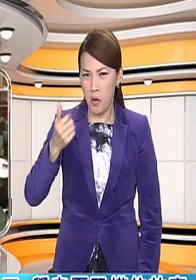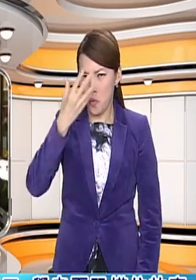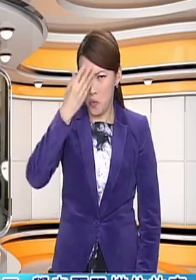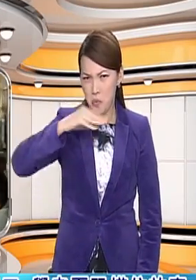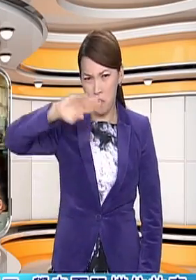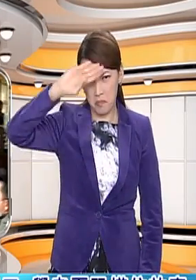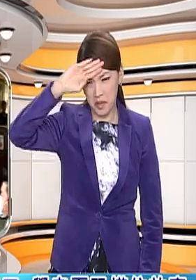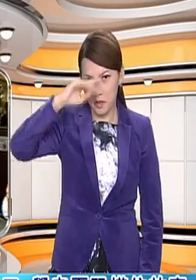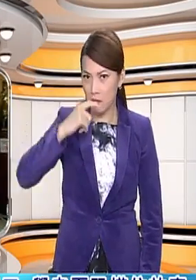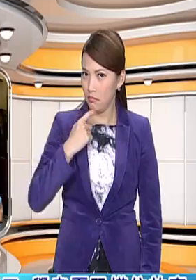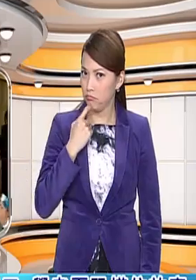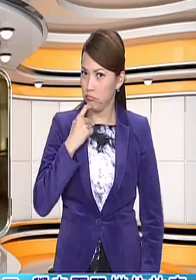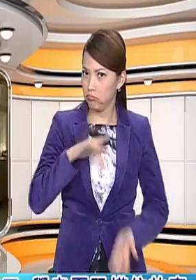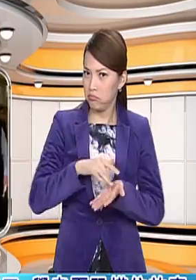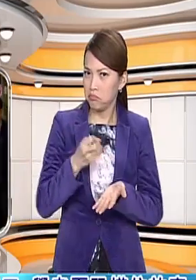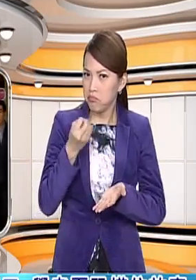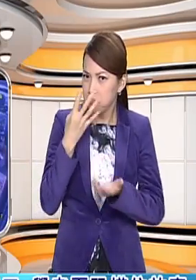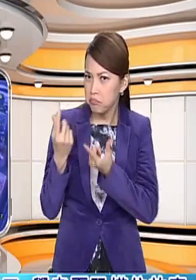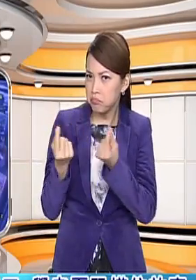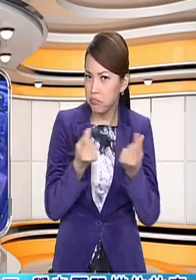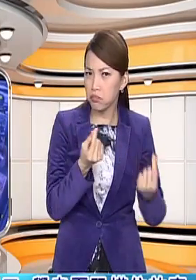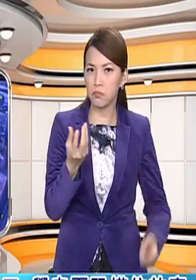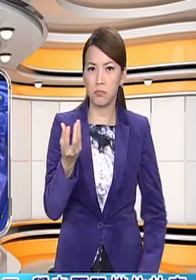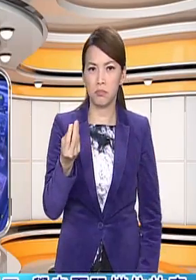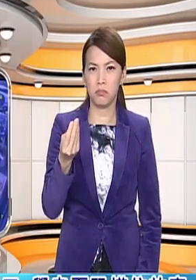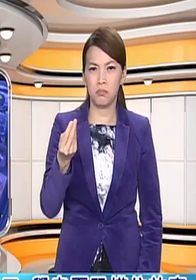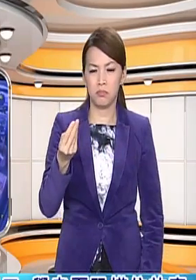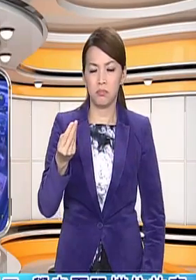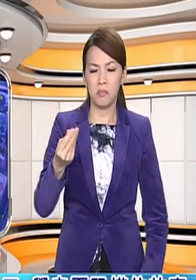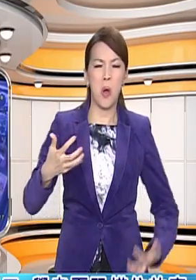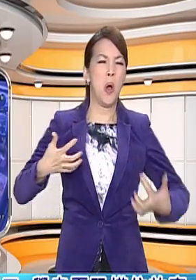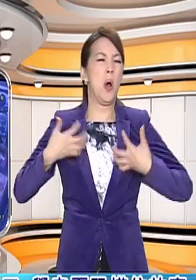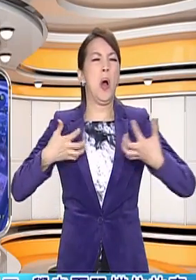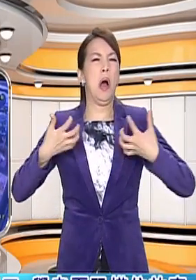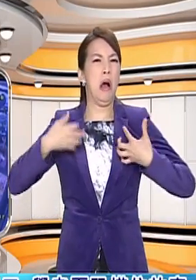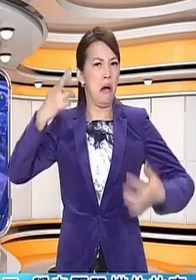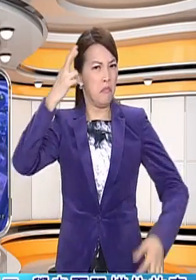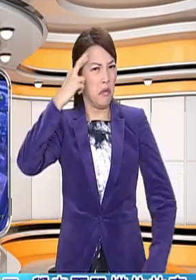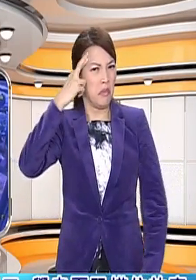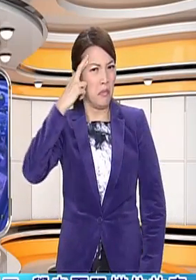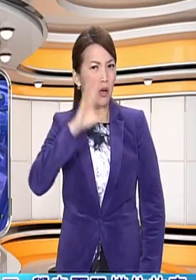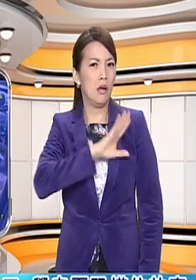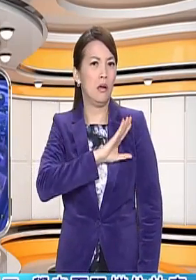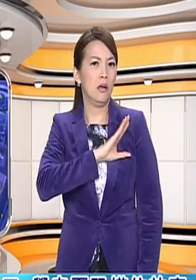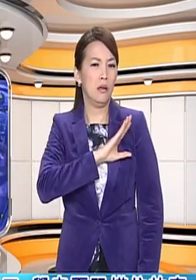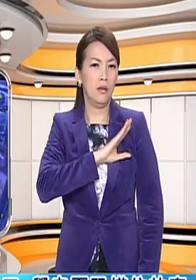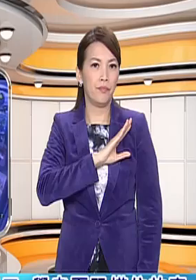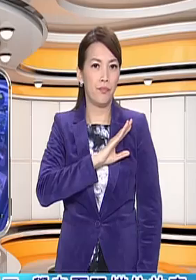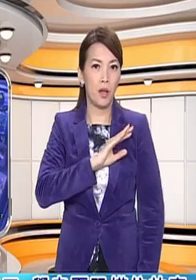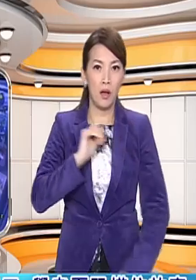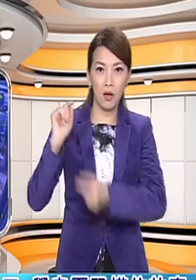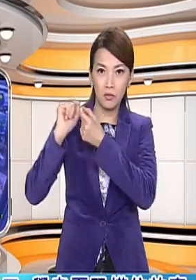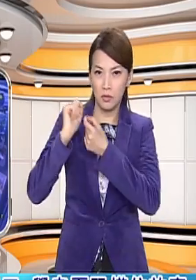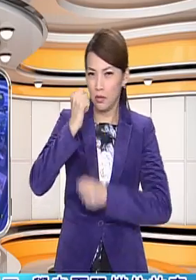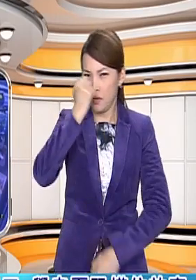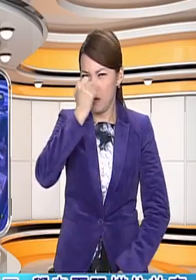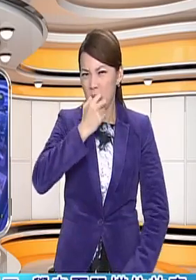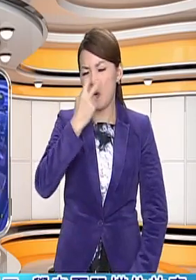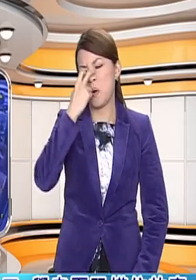有按时服药，才出现了精神不稳定的情况。而近来随机砍人的事